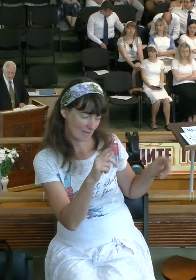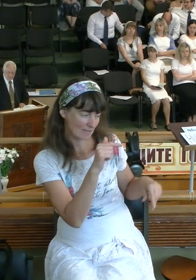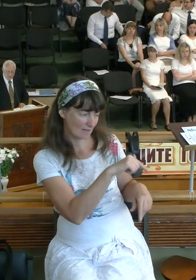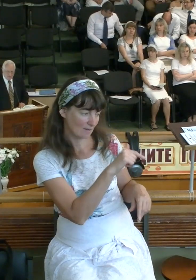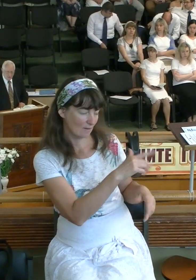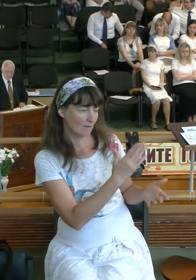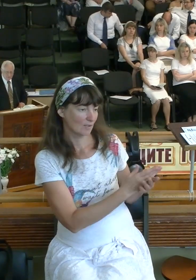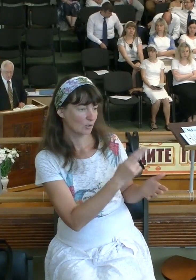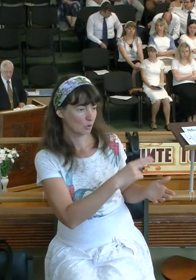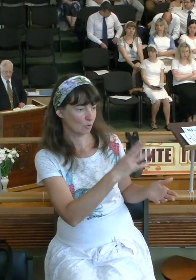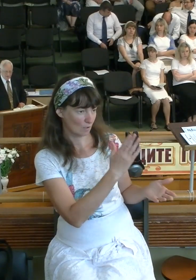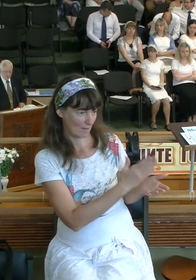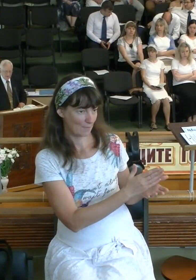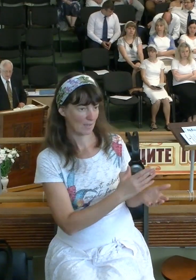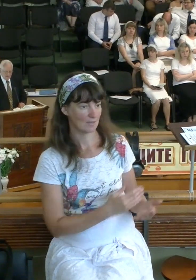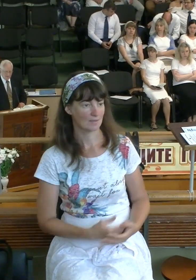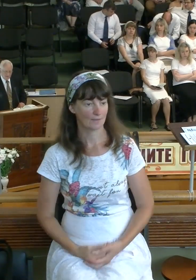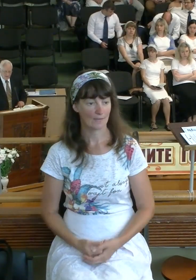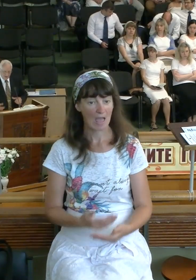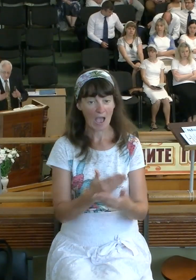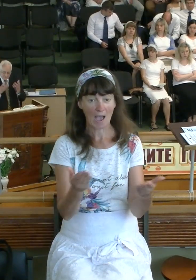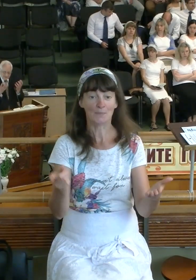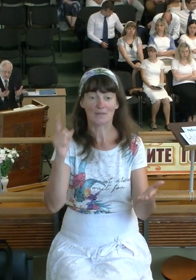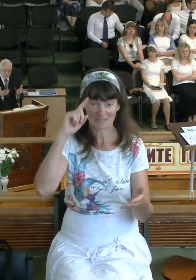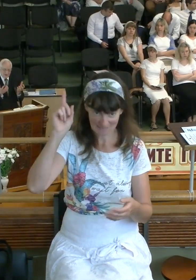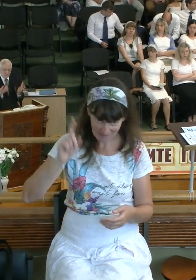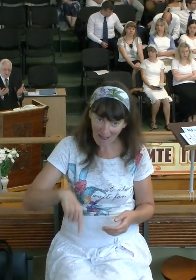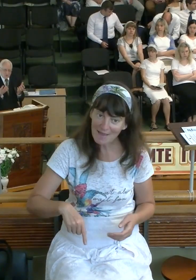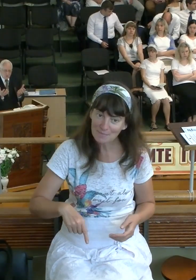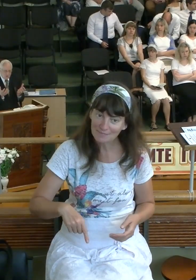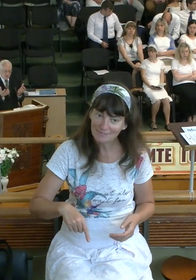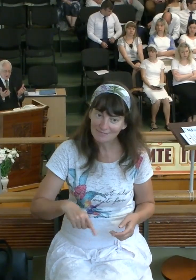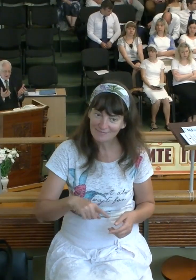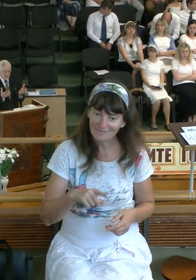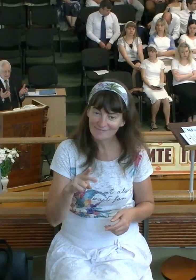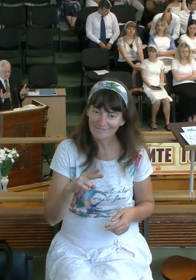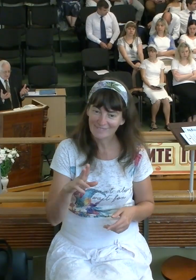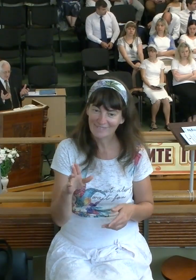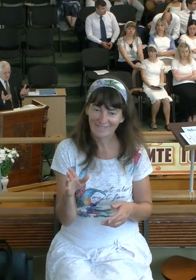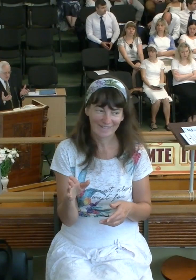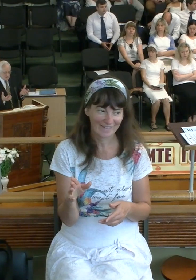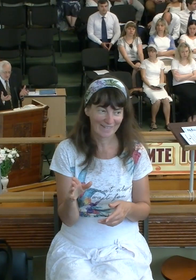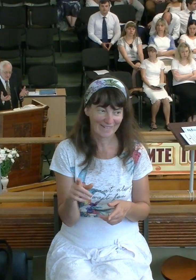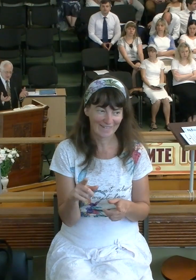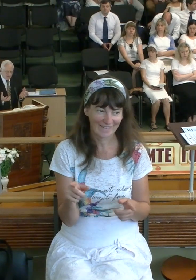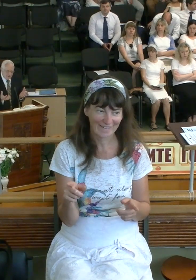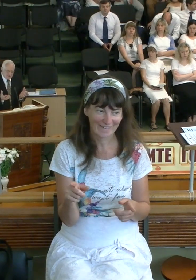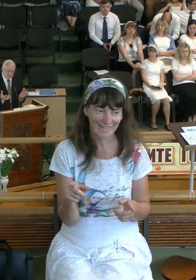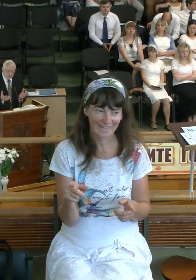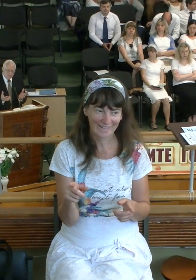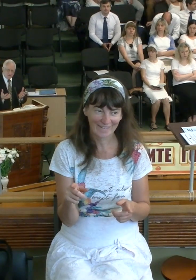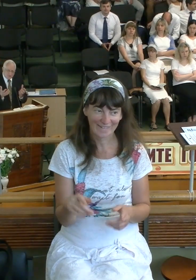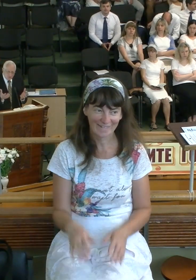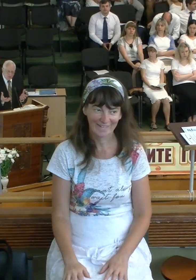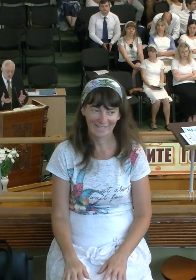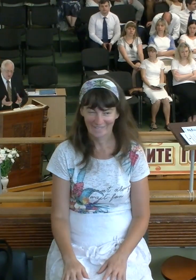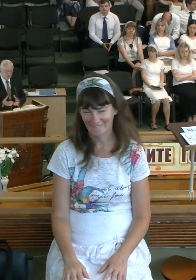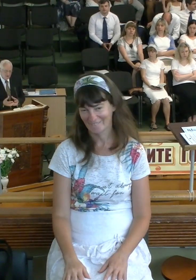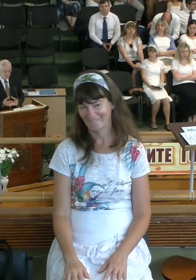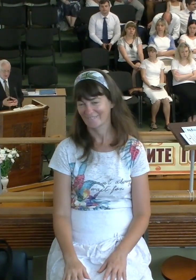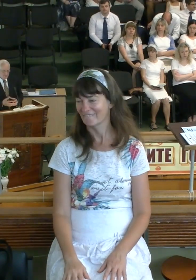а мы знаем, какого мы духа. А мы знаем, какой дух. Если придет человек и увидит нас в